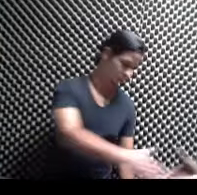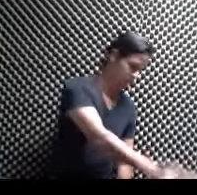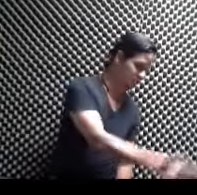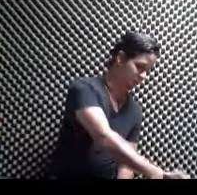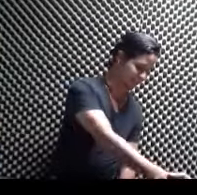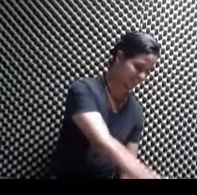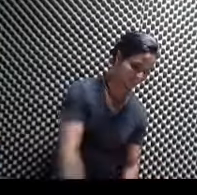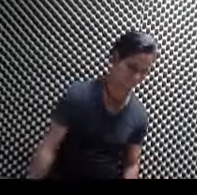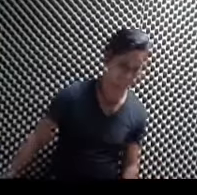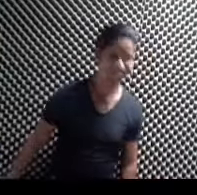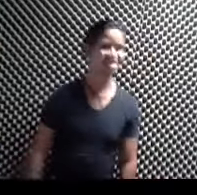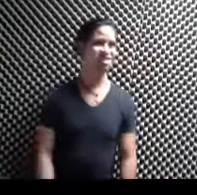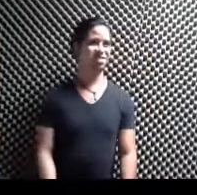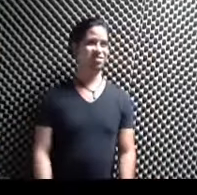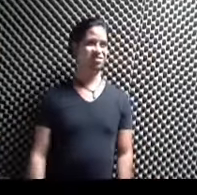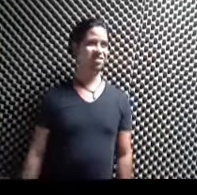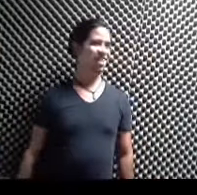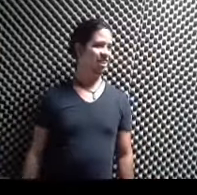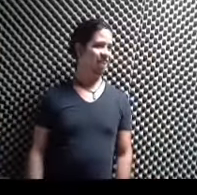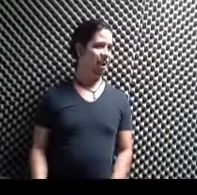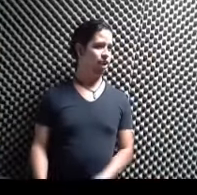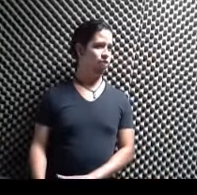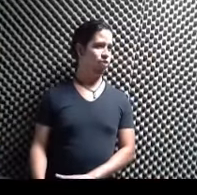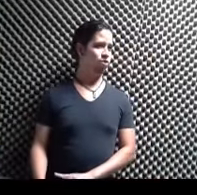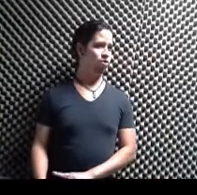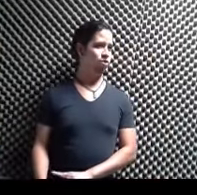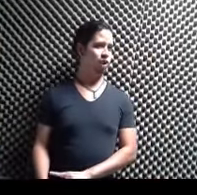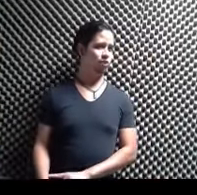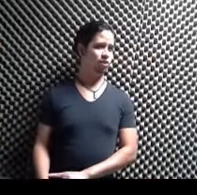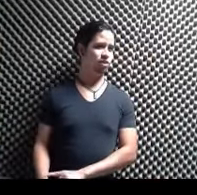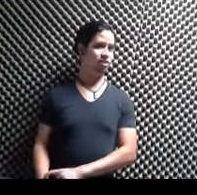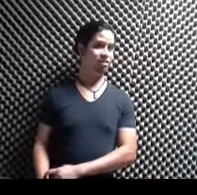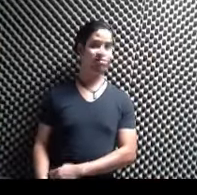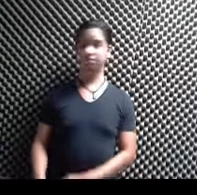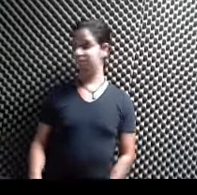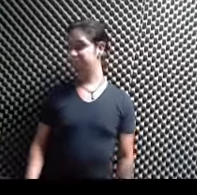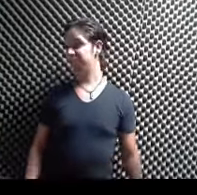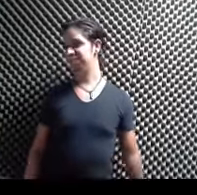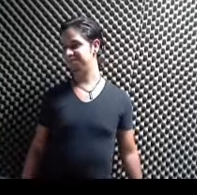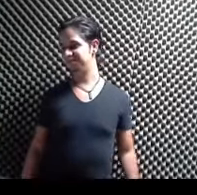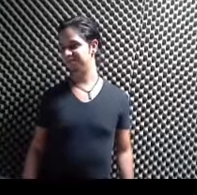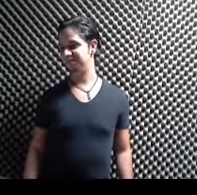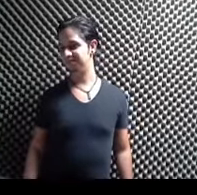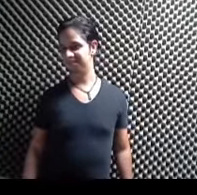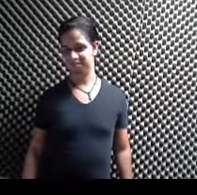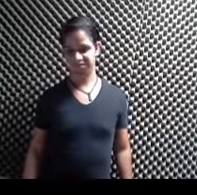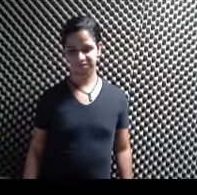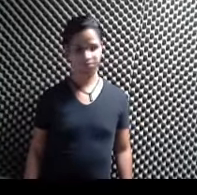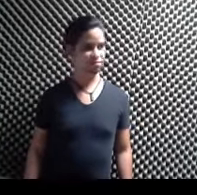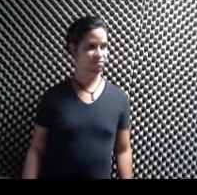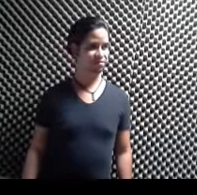Rico tiene sabor. Y también 4G LTE de AT&T, más rápido en más lugares.